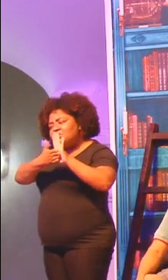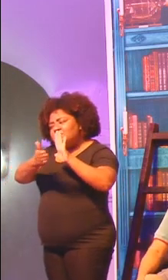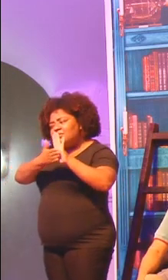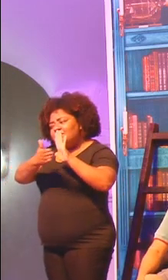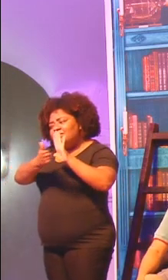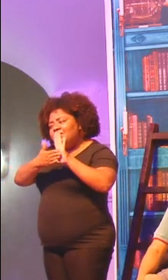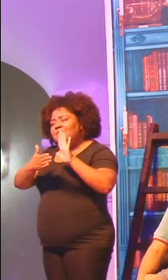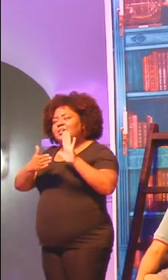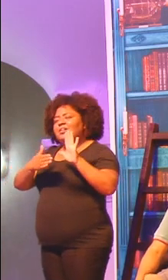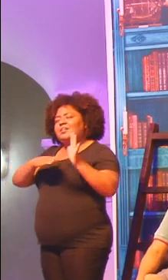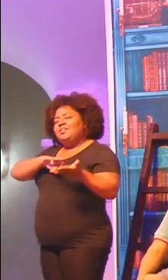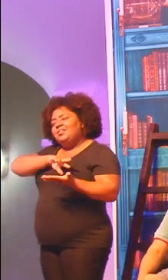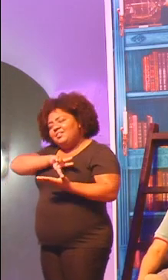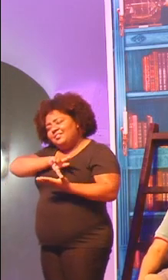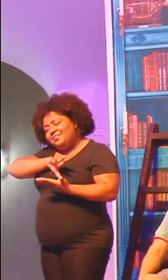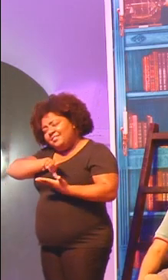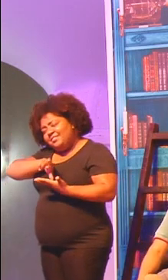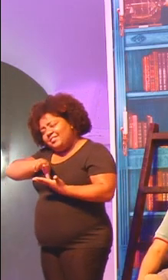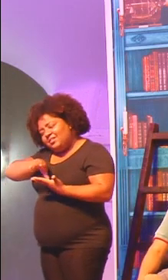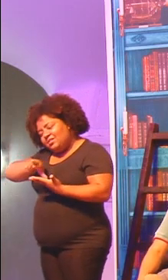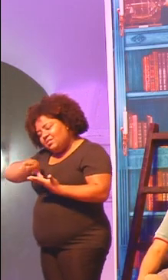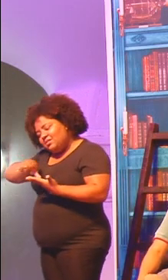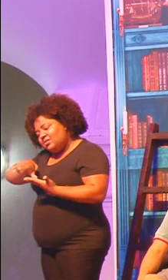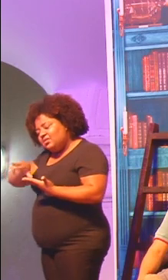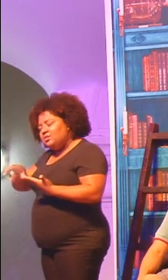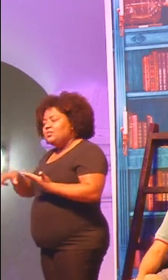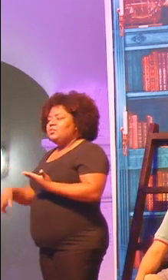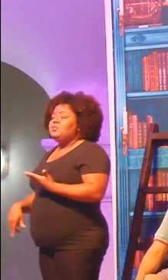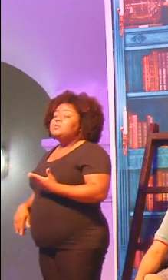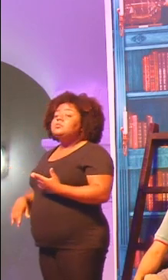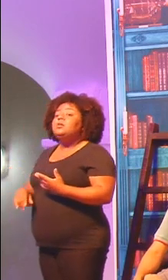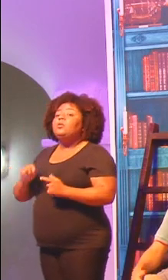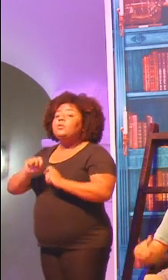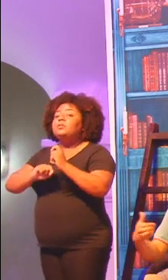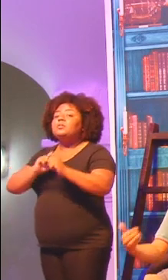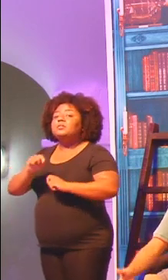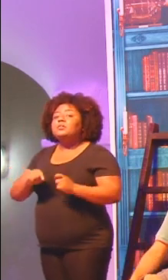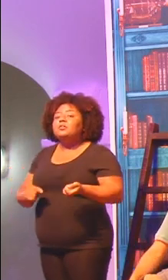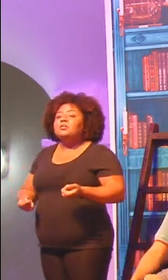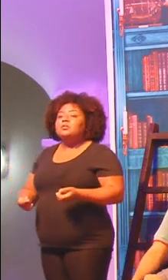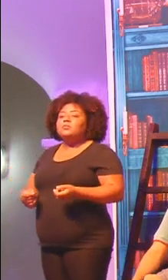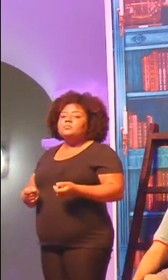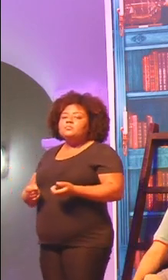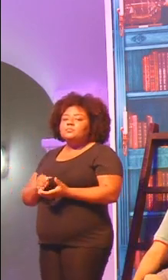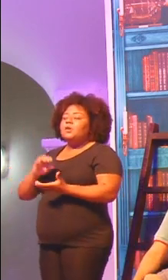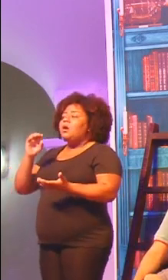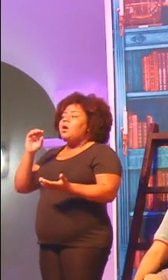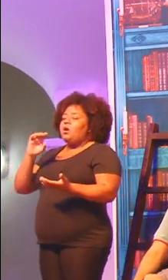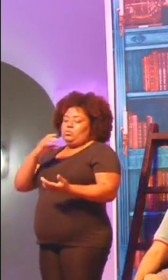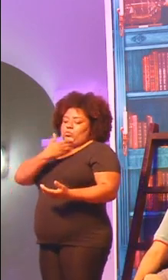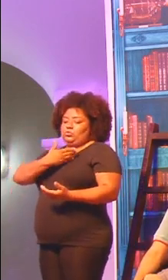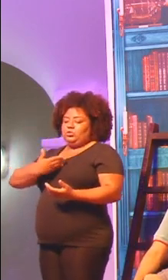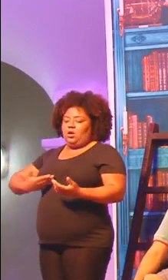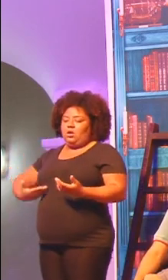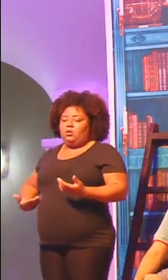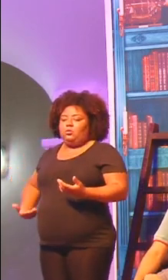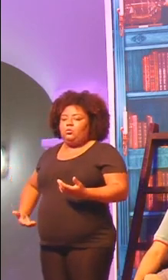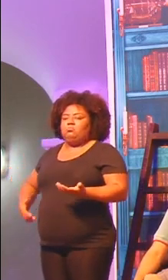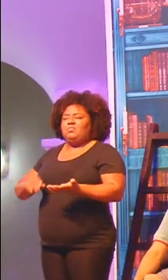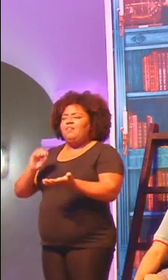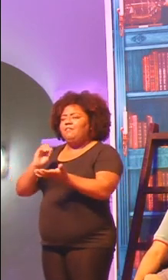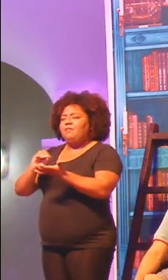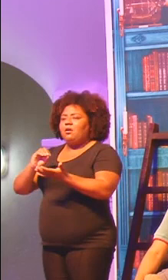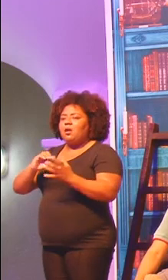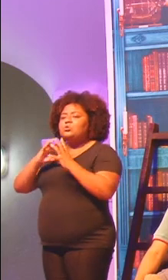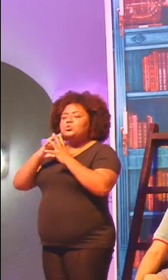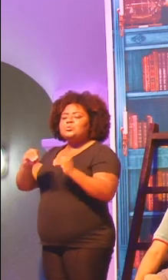de uma série de questões que envolvem, por exemplo, a ausência do Estado em alguns espaços,